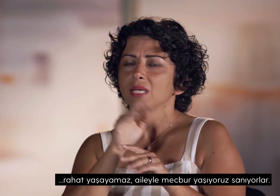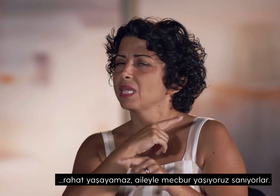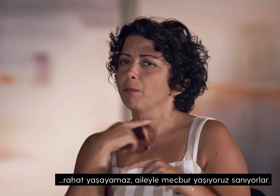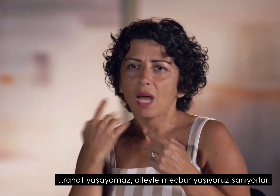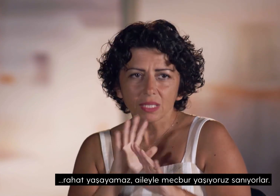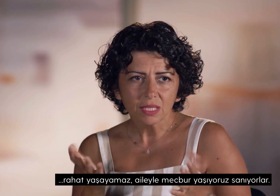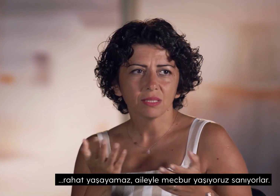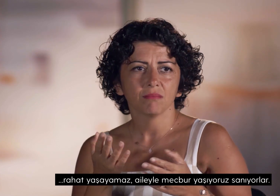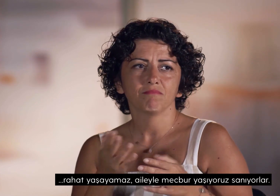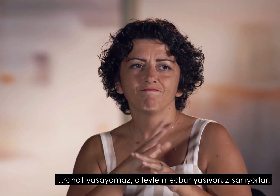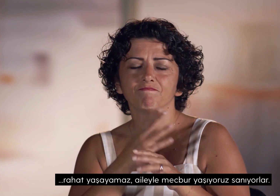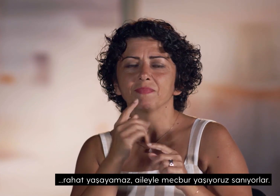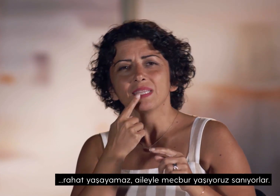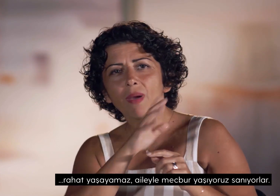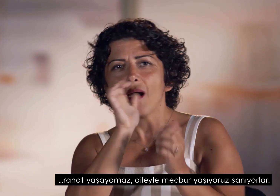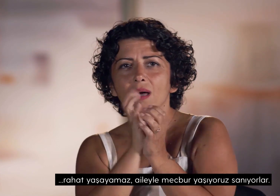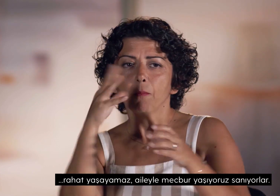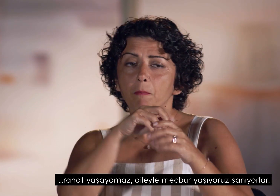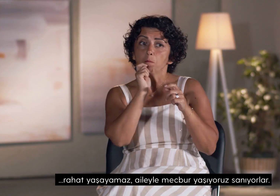yaşayamaz, aileyle mecbur yaşıyoruz sanıyorlar.